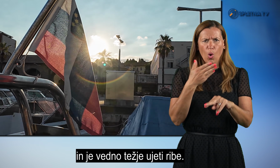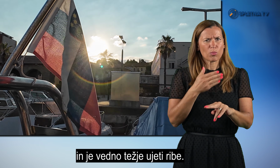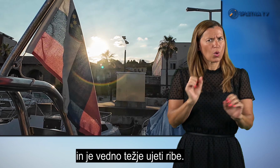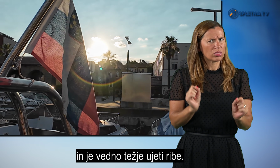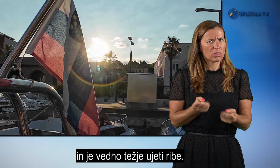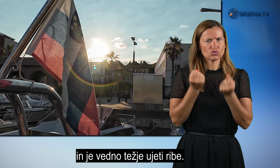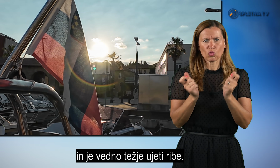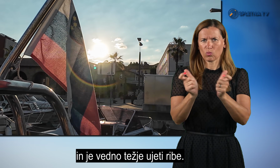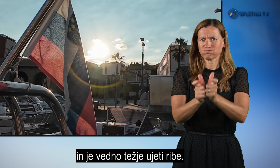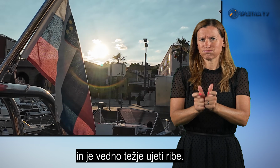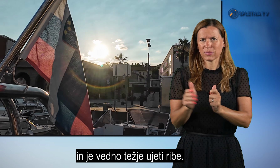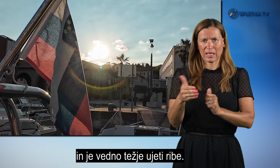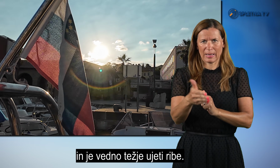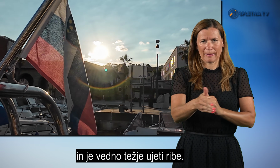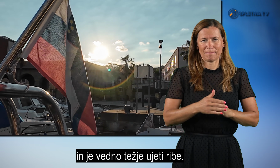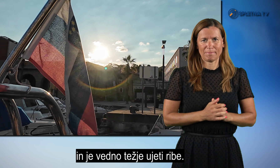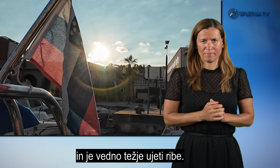ribe.